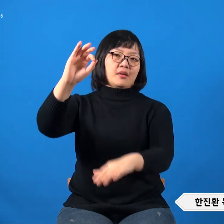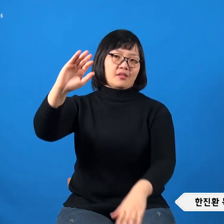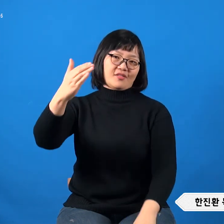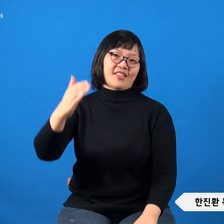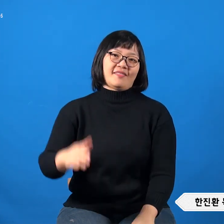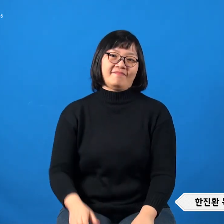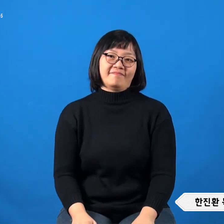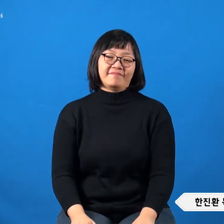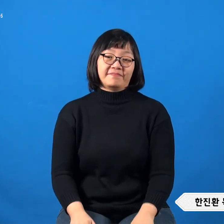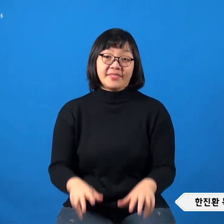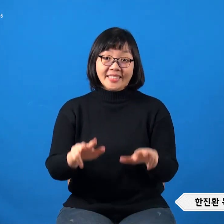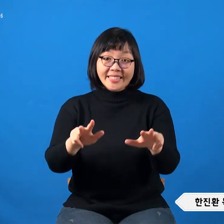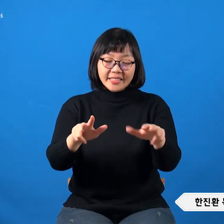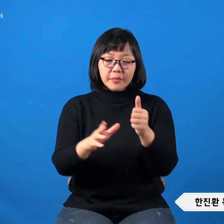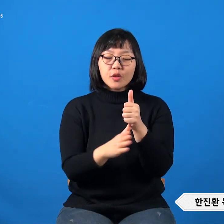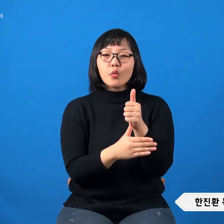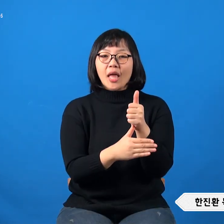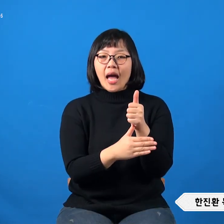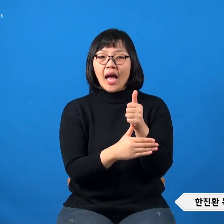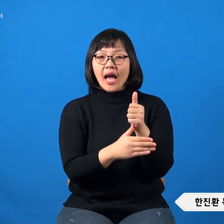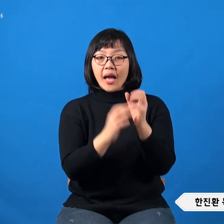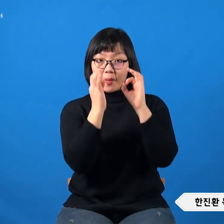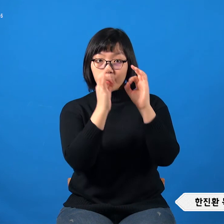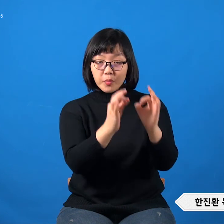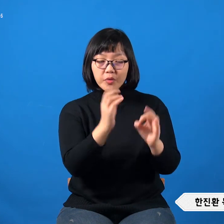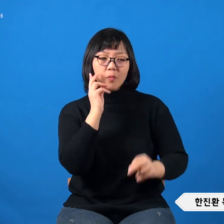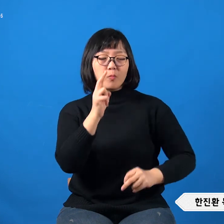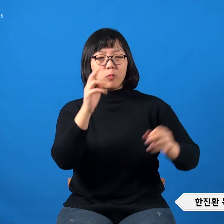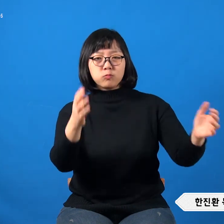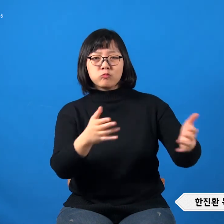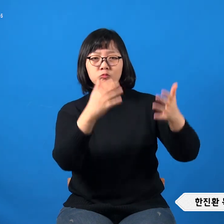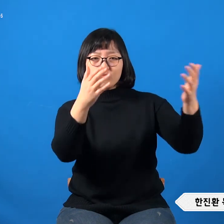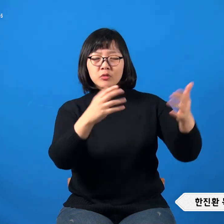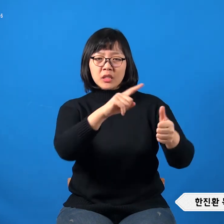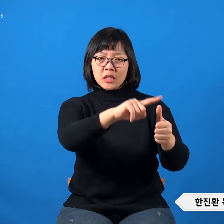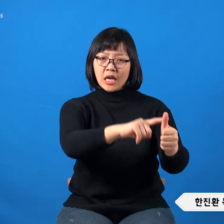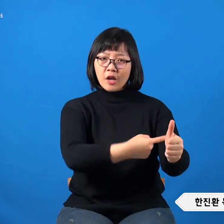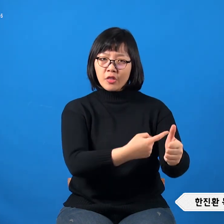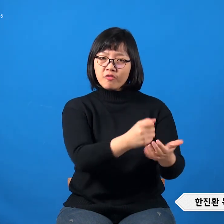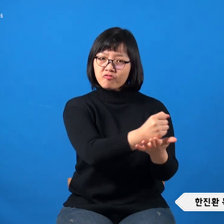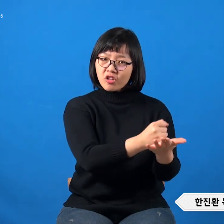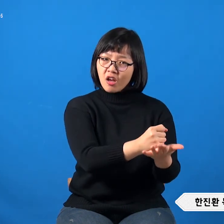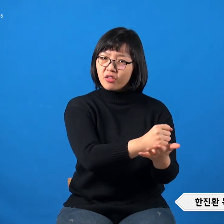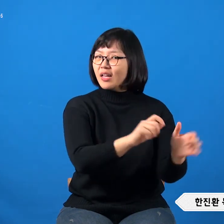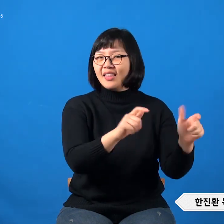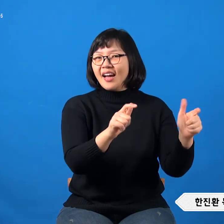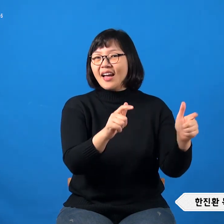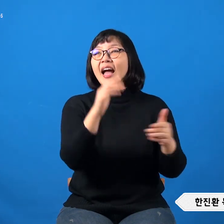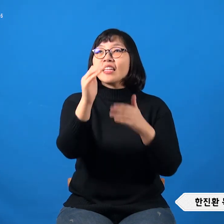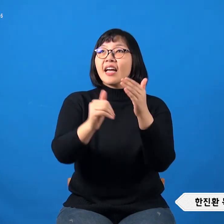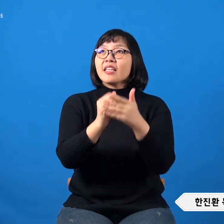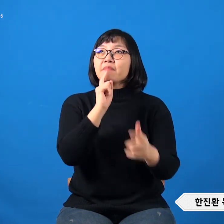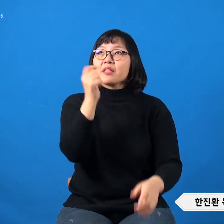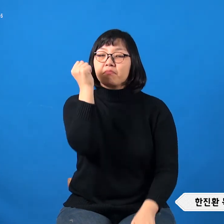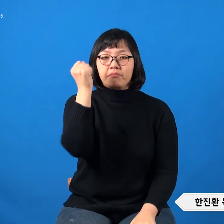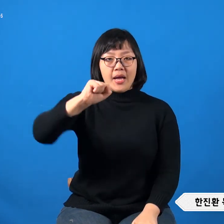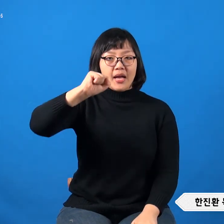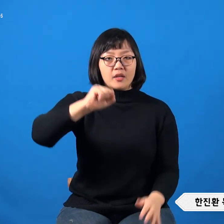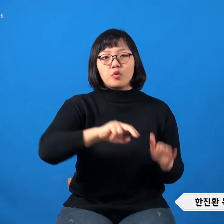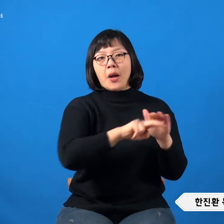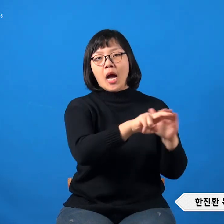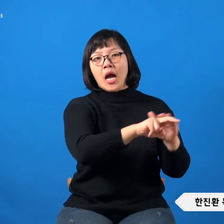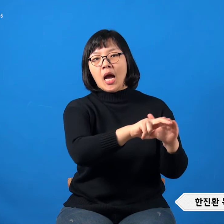합니다. 지금 요나에게 닥친 폭풍은 우연히 닥친 것이 아닙니다. 말씀에 불순종해서 도망치는